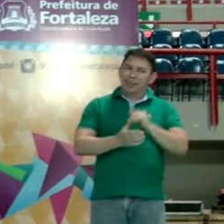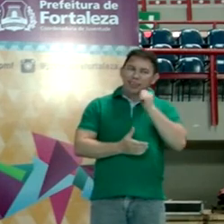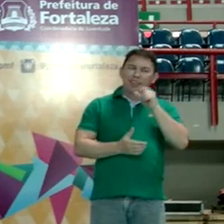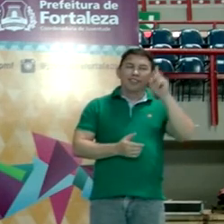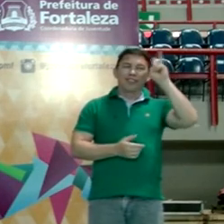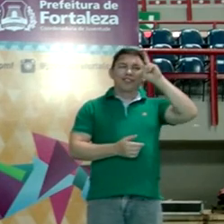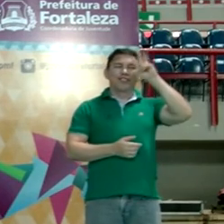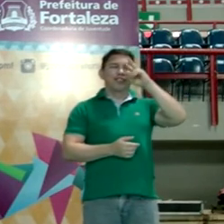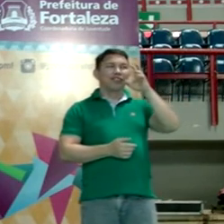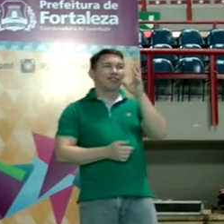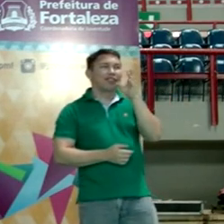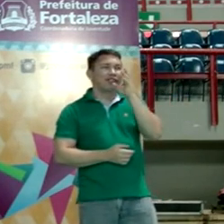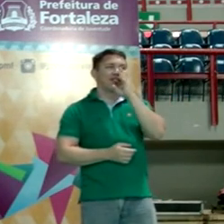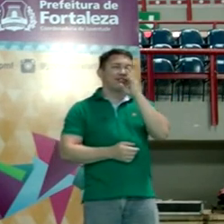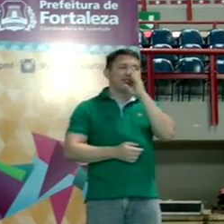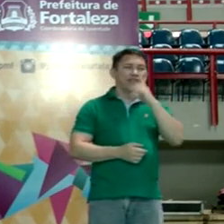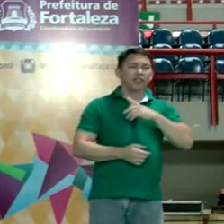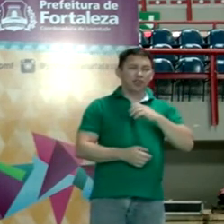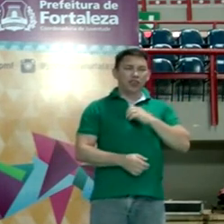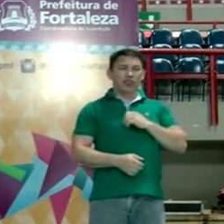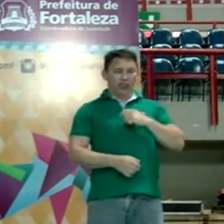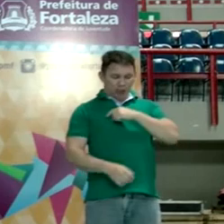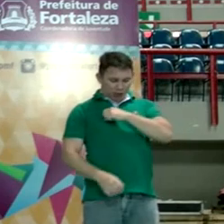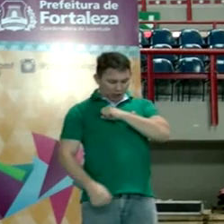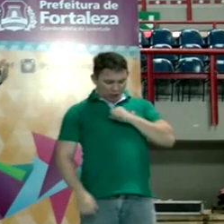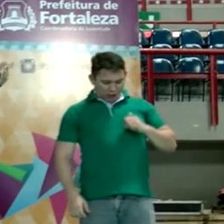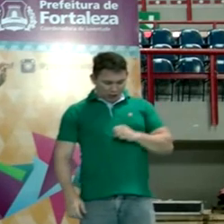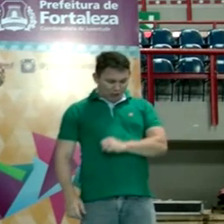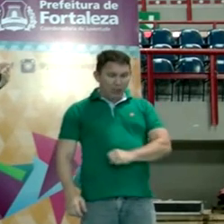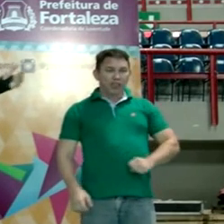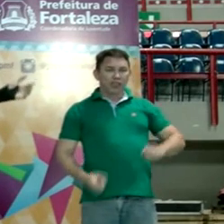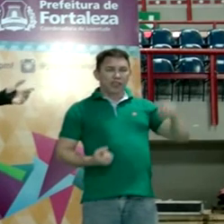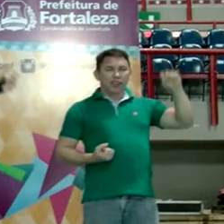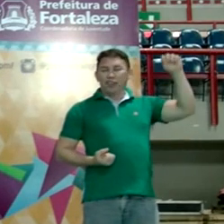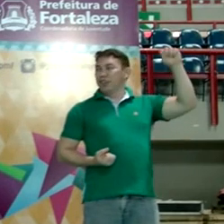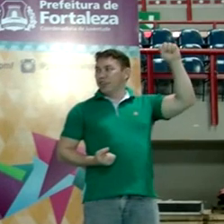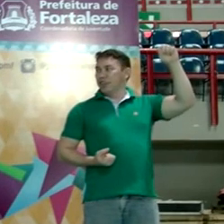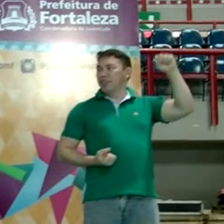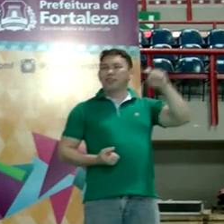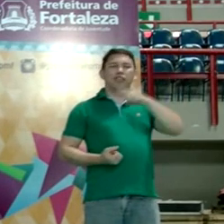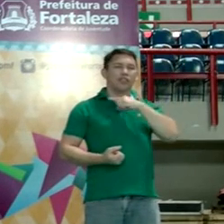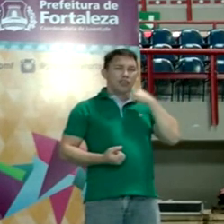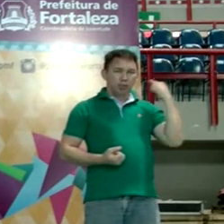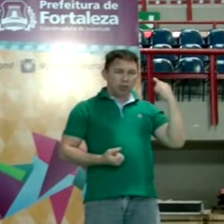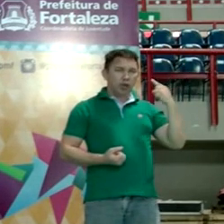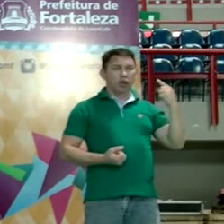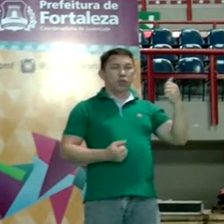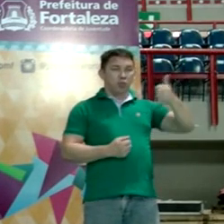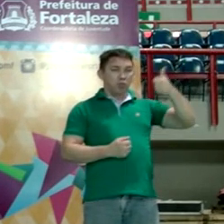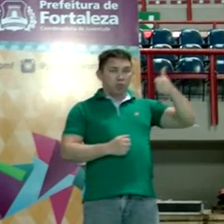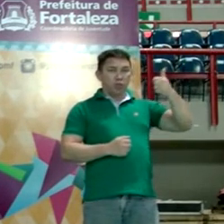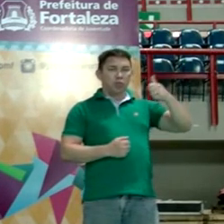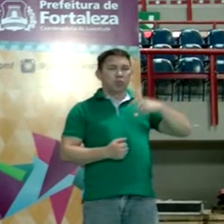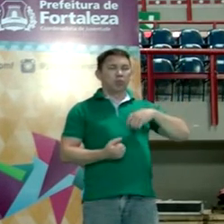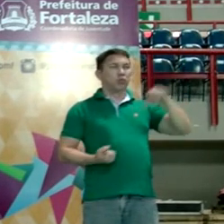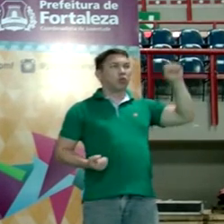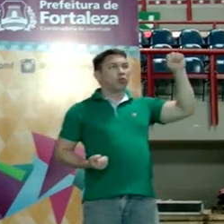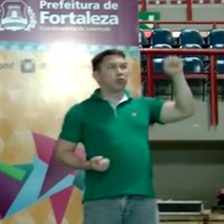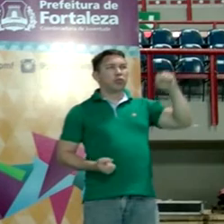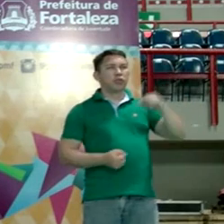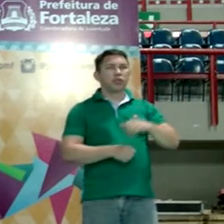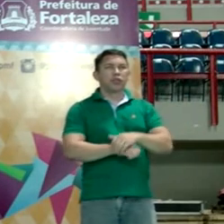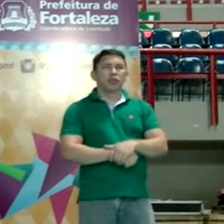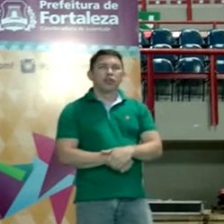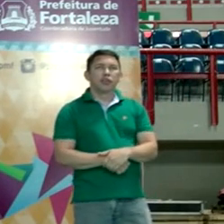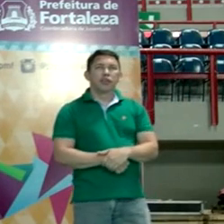era criança, eu assistia o filme do Superman, que era com o Christopher Reeve, que já morreu, né? Então, assisti o filme Superman, eu fiquei